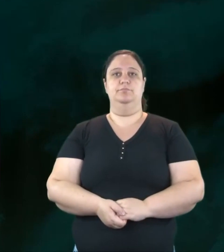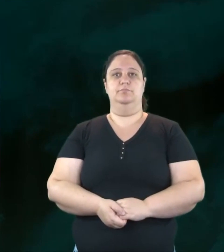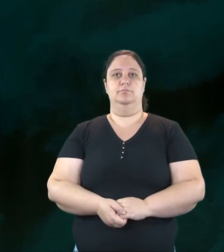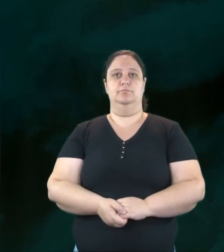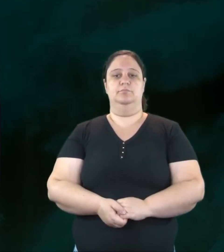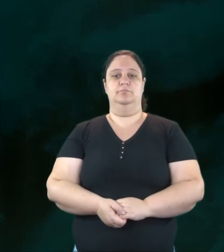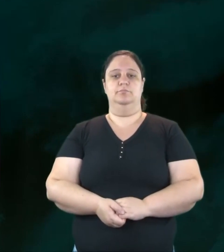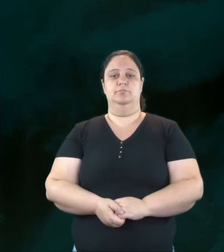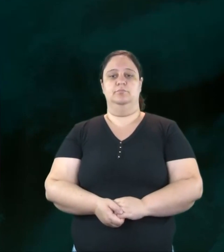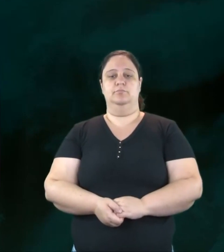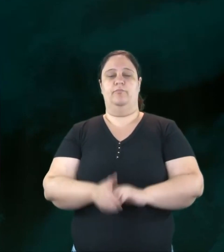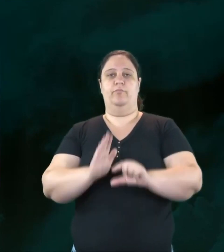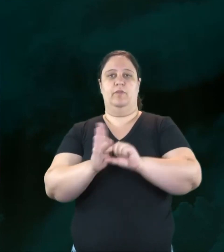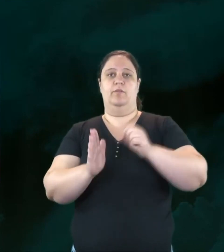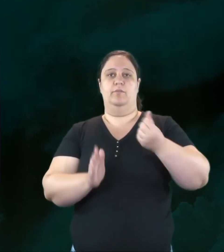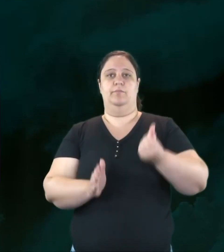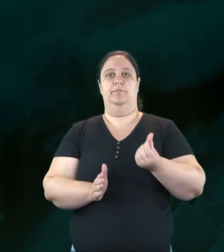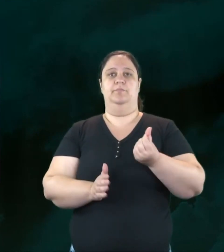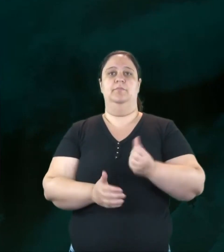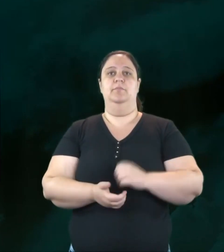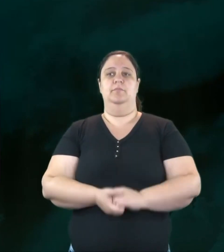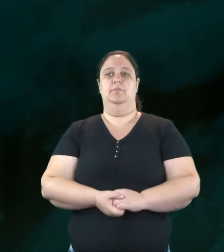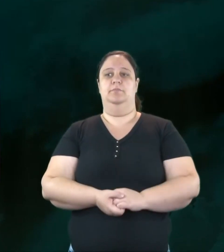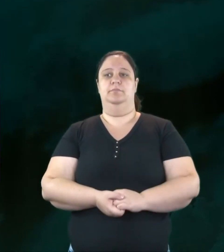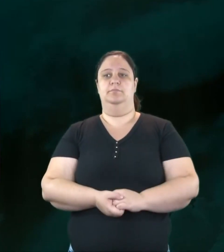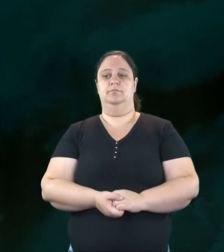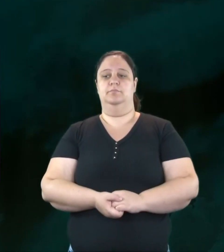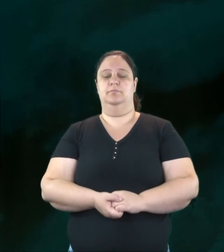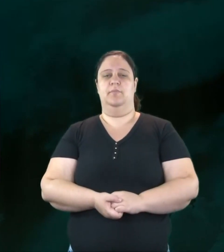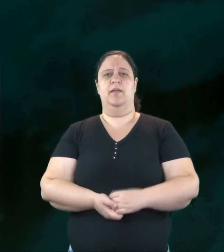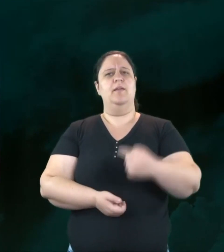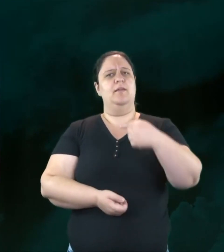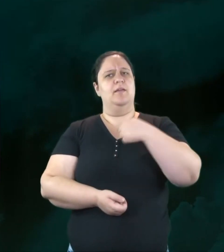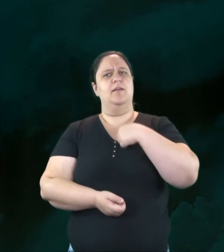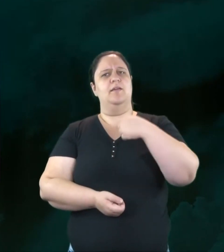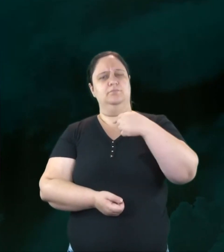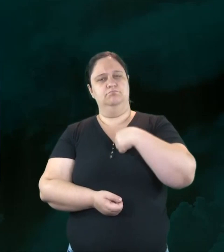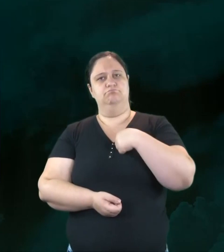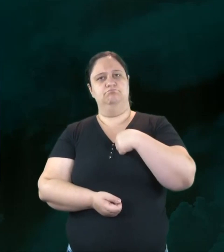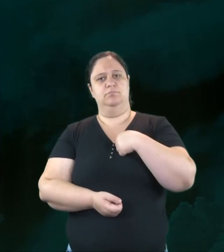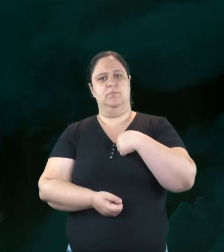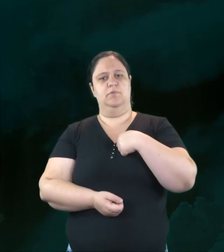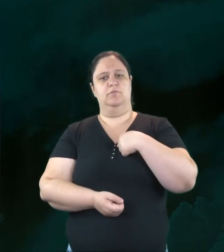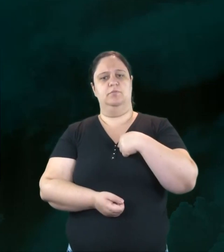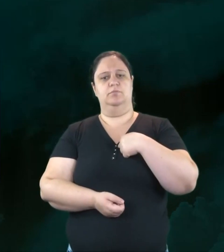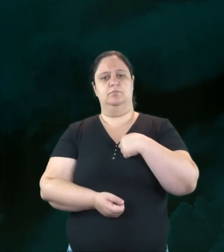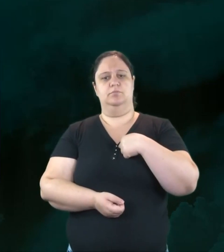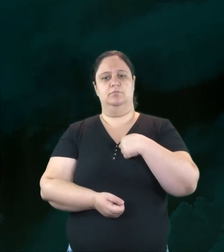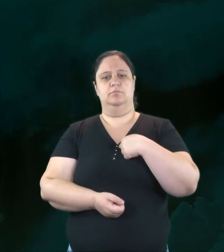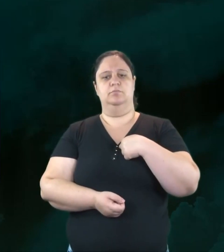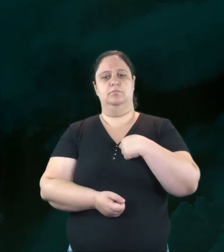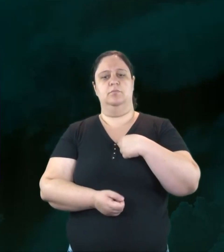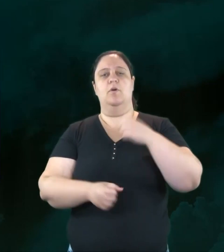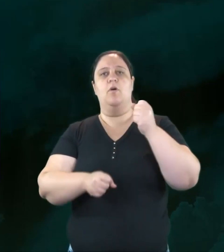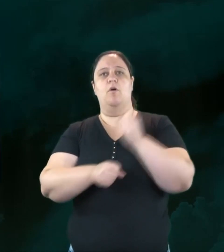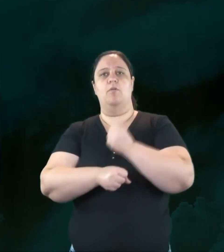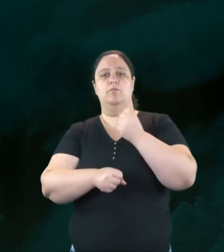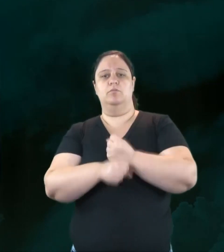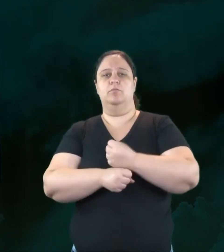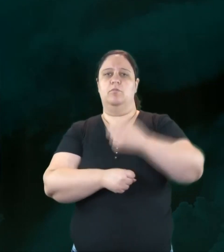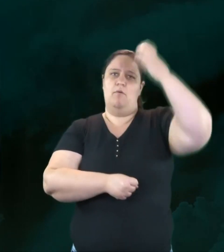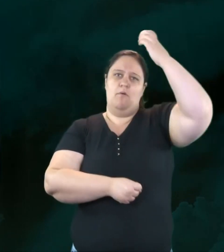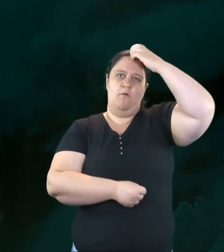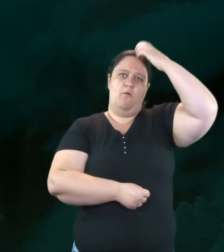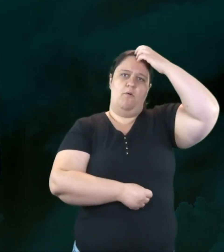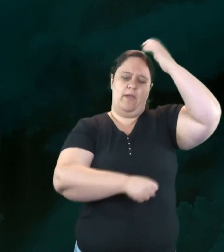do versículo 6? Eu, porém, constituí o meu rei sobre o meu santo monte